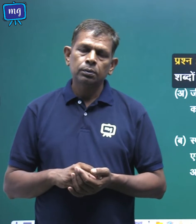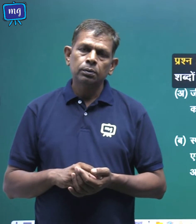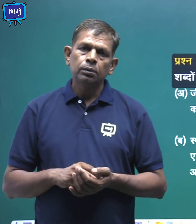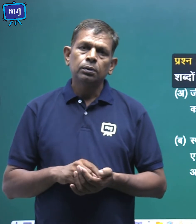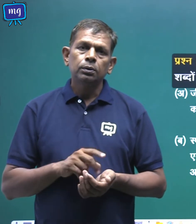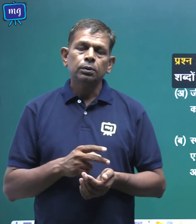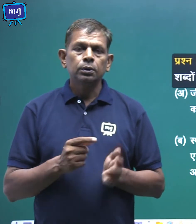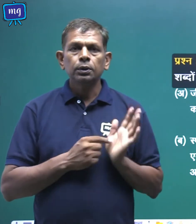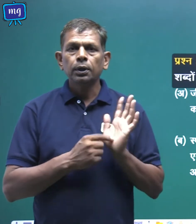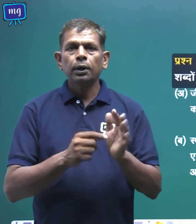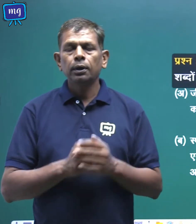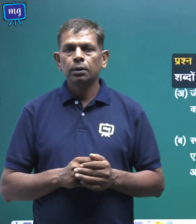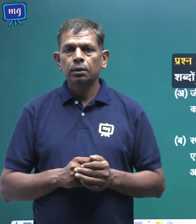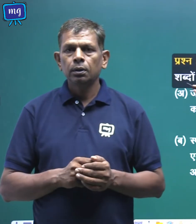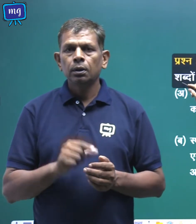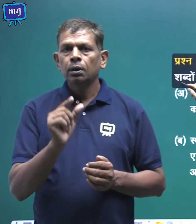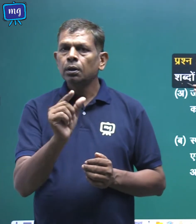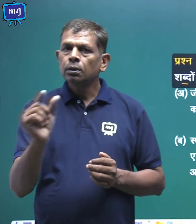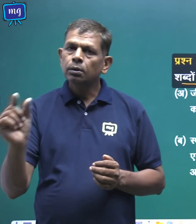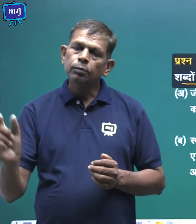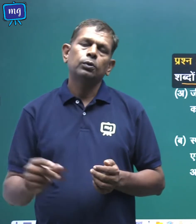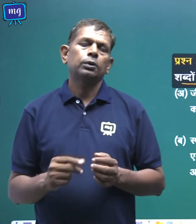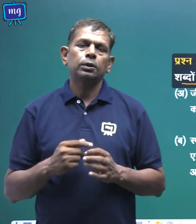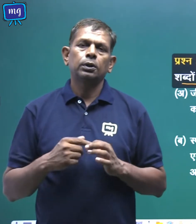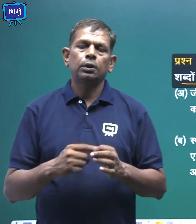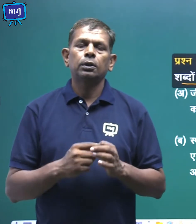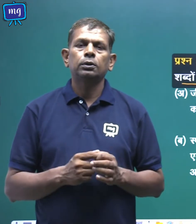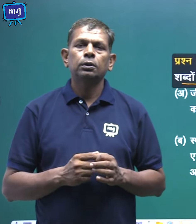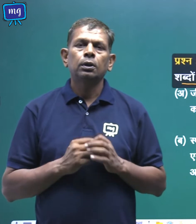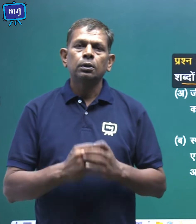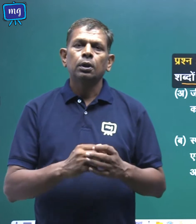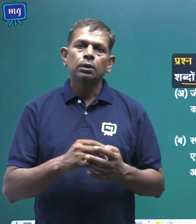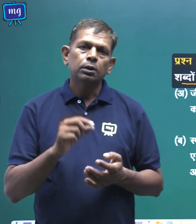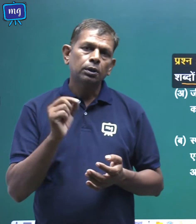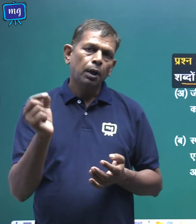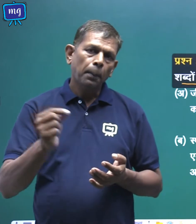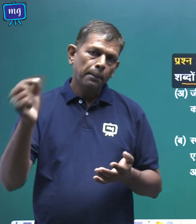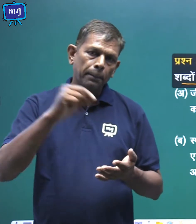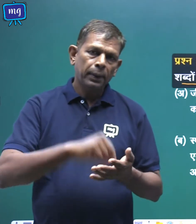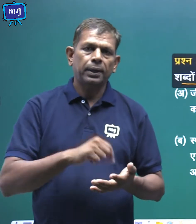दिए गए शब्दों की सहायता से भरें।